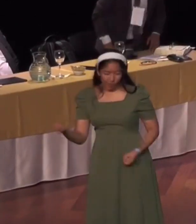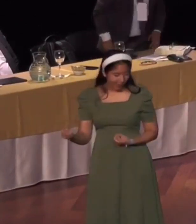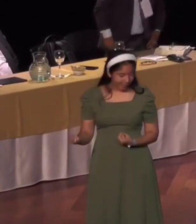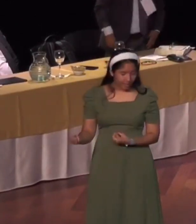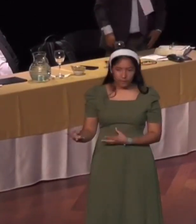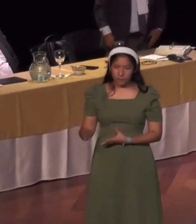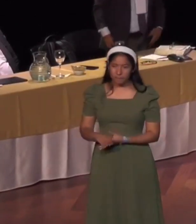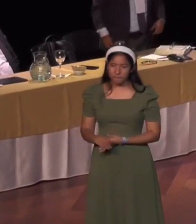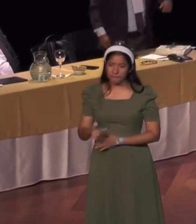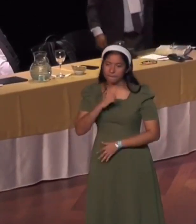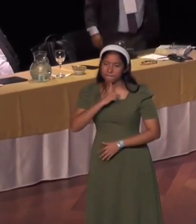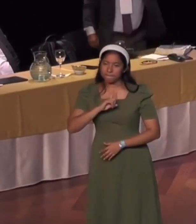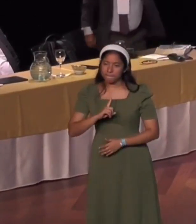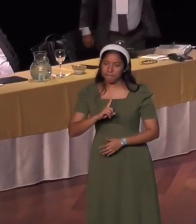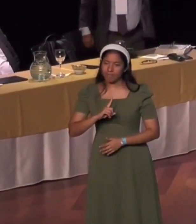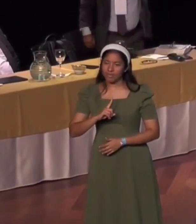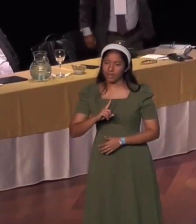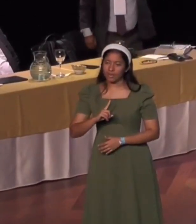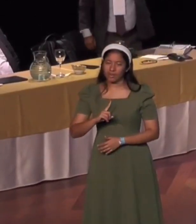Escúcheme.